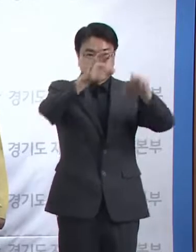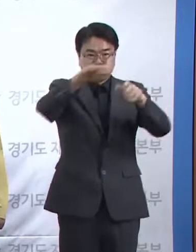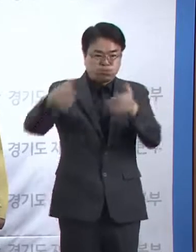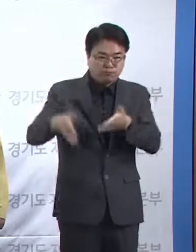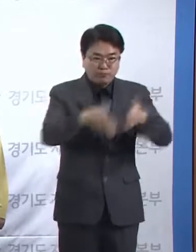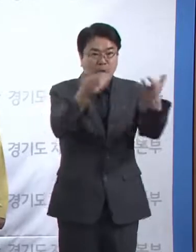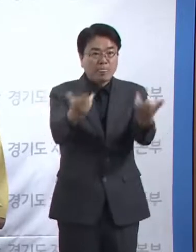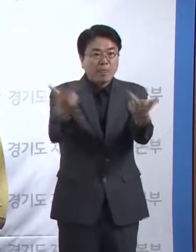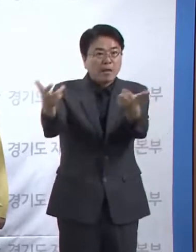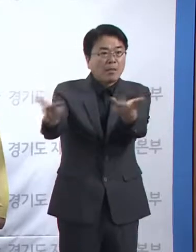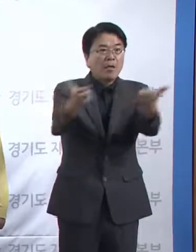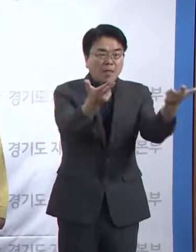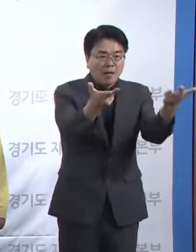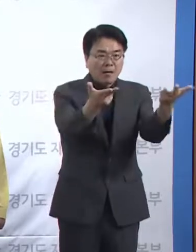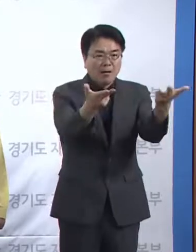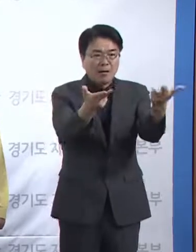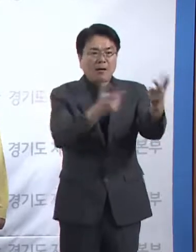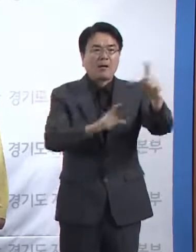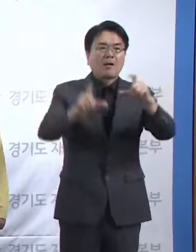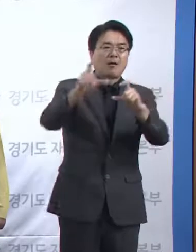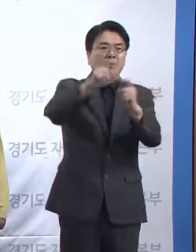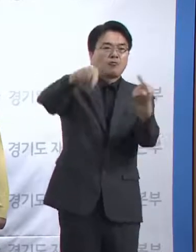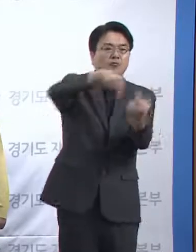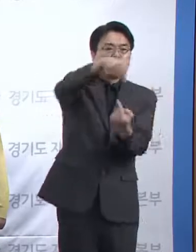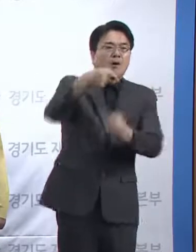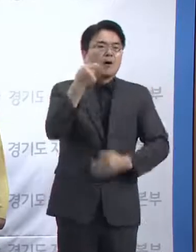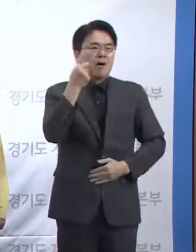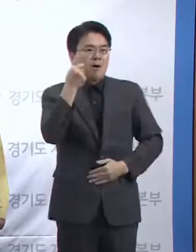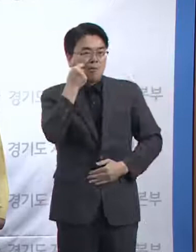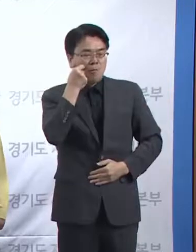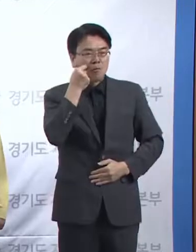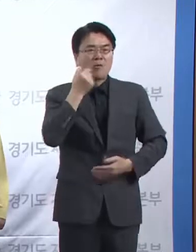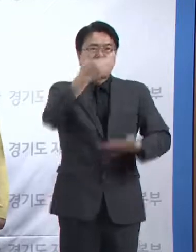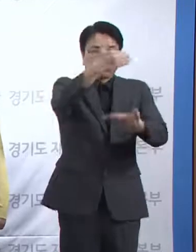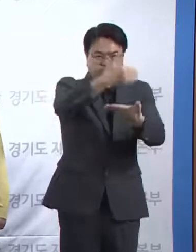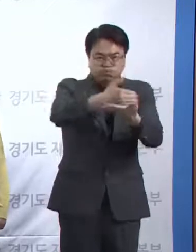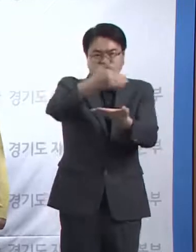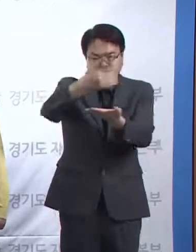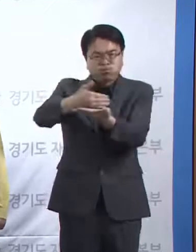버티지 못하고 문을 닫는 가게들이 늘어나고 있습니다.